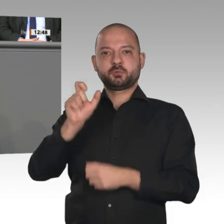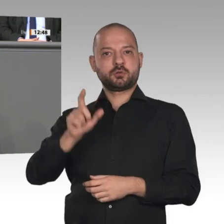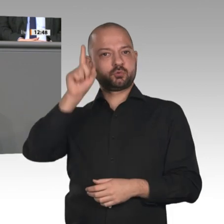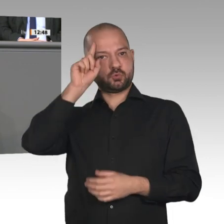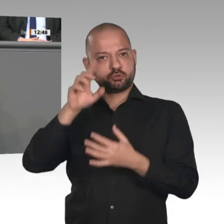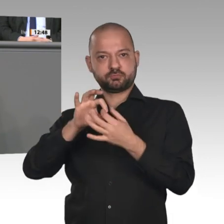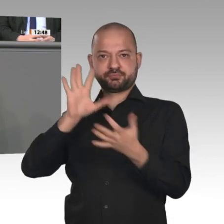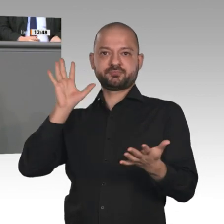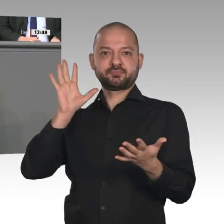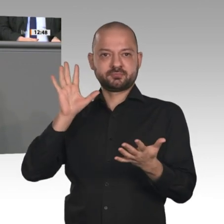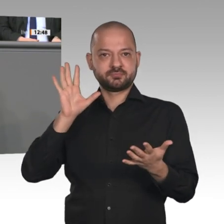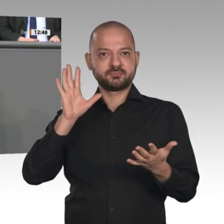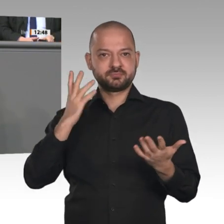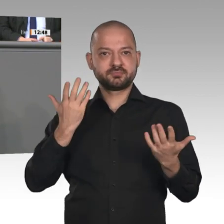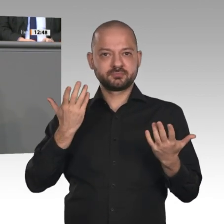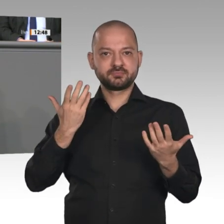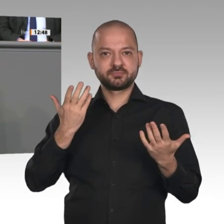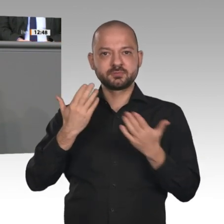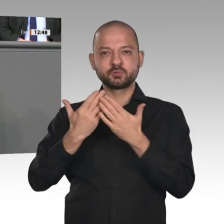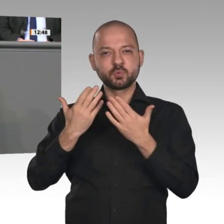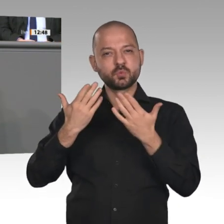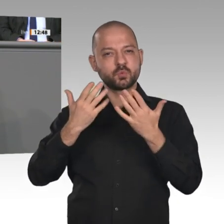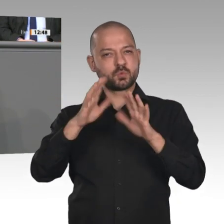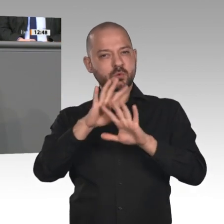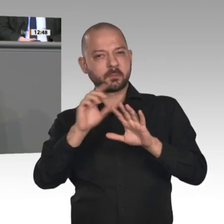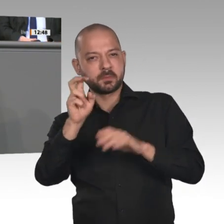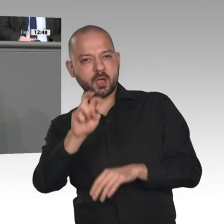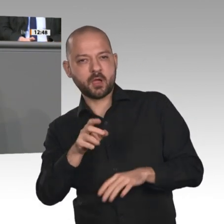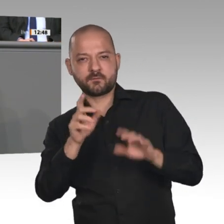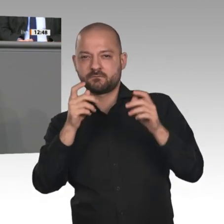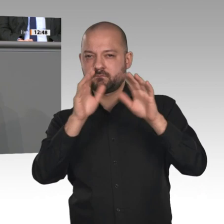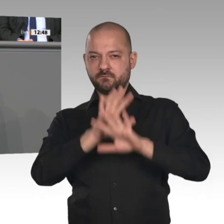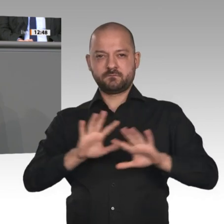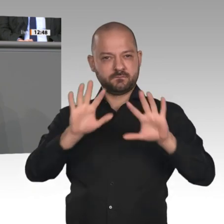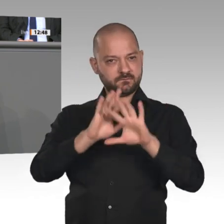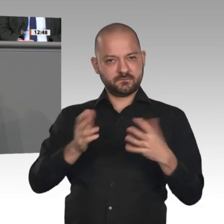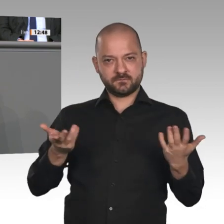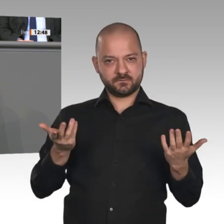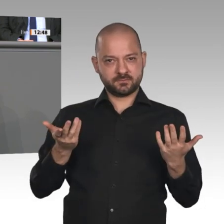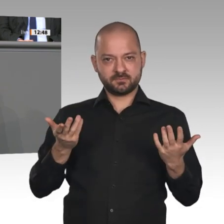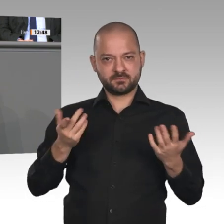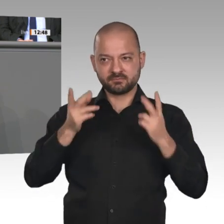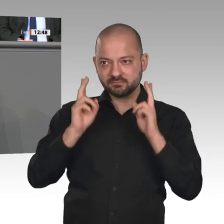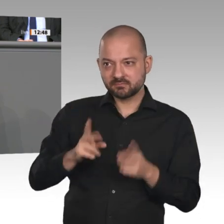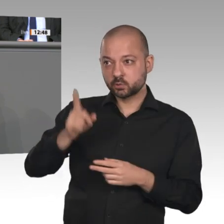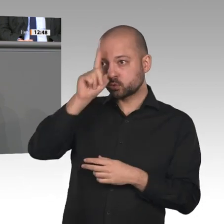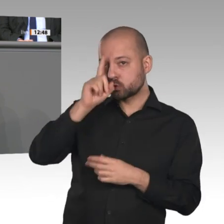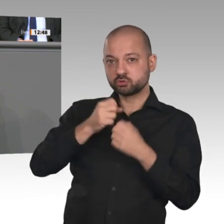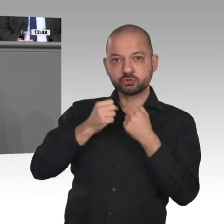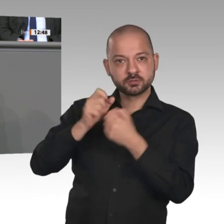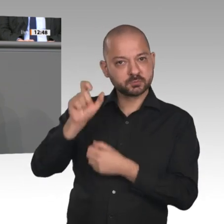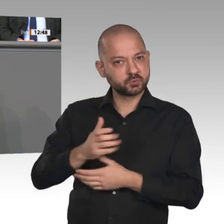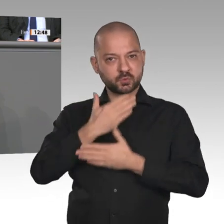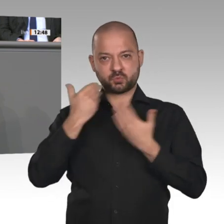Einbürgerung hatten. Da es hier konkret auch um deren Abkömmlinge gehen soll, was bei gemeinsamen Abkömmlingen mit dem deutschen Partner ja hinfällig